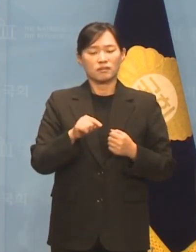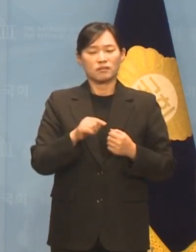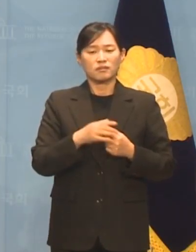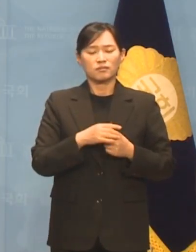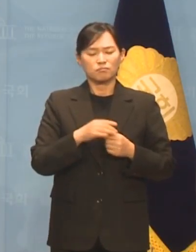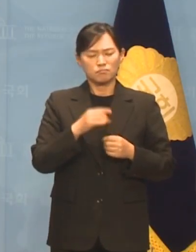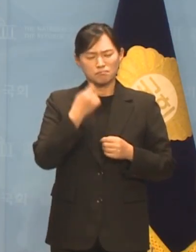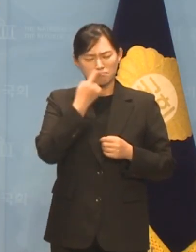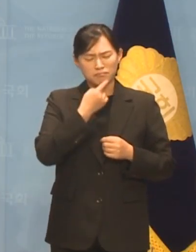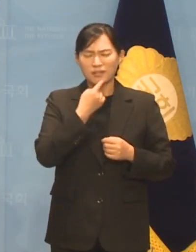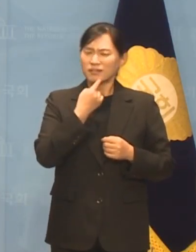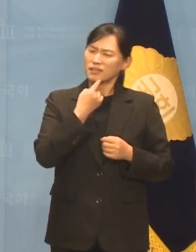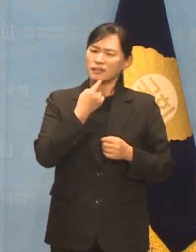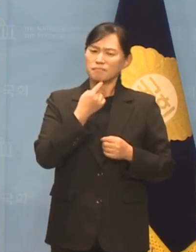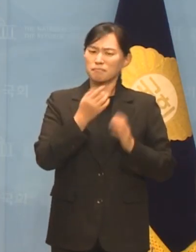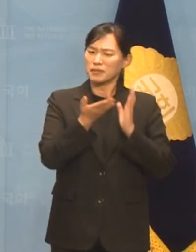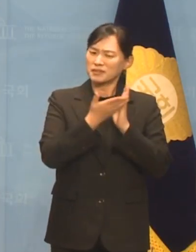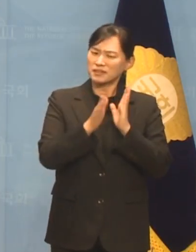최소한의